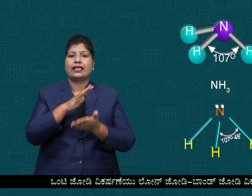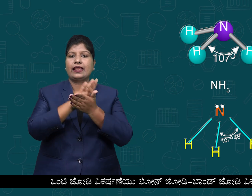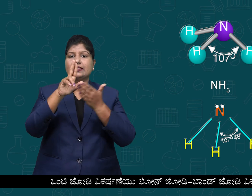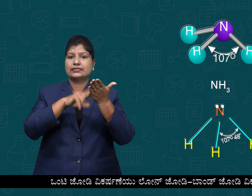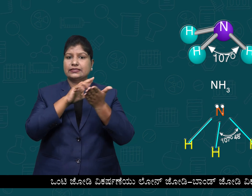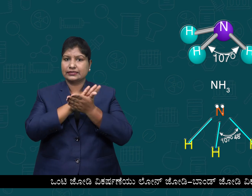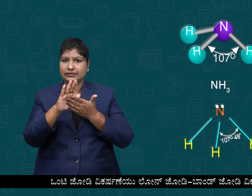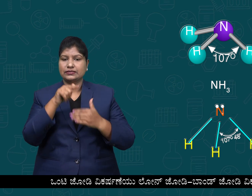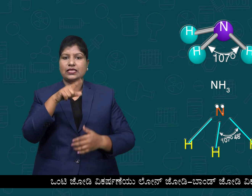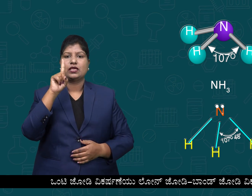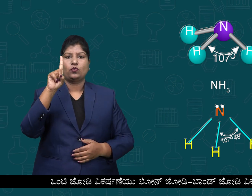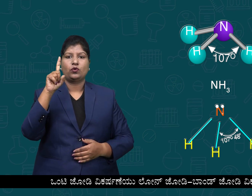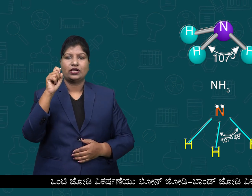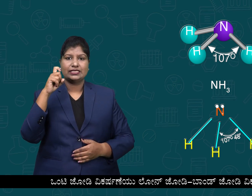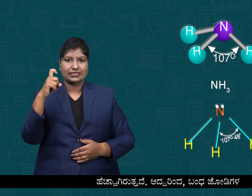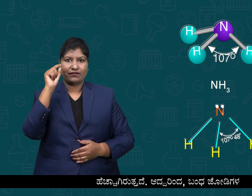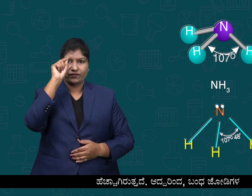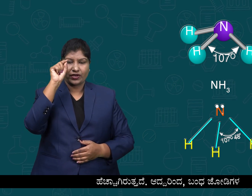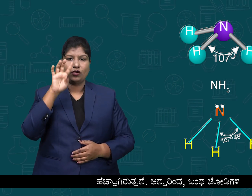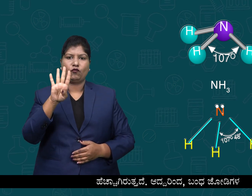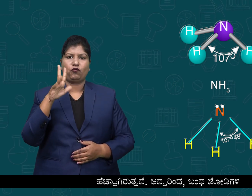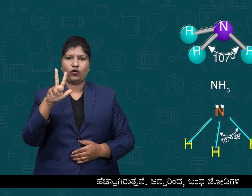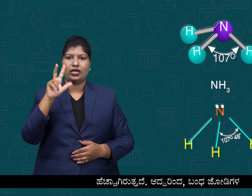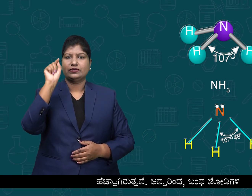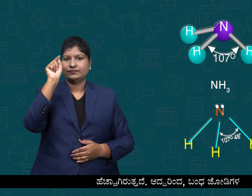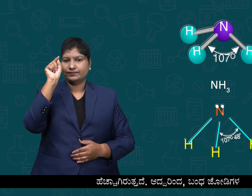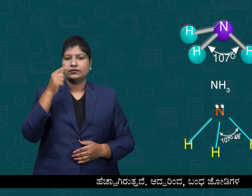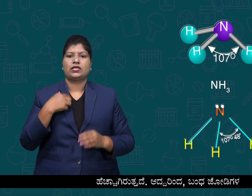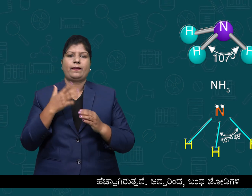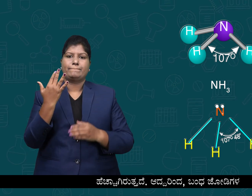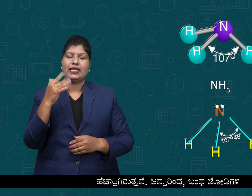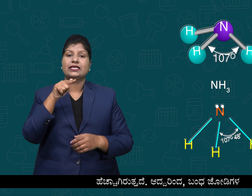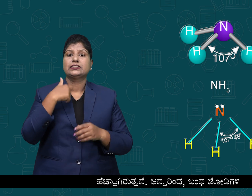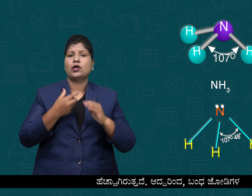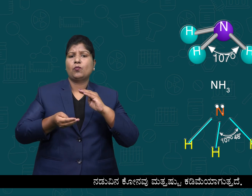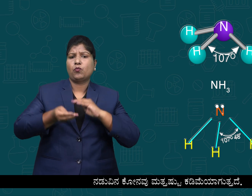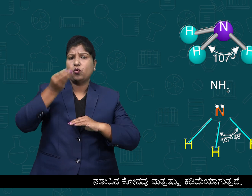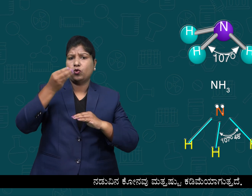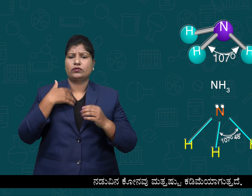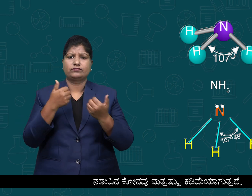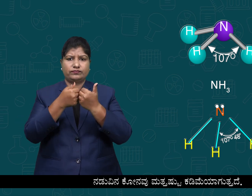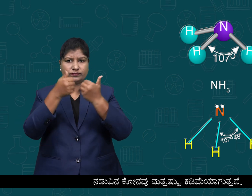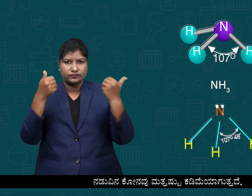ಬಾಂಡ್ನ ಜೋಡಿ ವಿಕರ್ಷಣೆಗಿಂತ ಹೆಚ್ಚಾಗಿರುತ್ತದೆ. ಆದ್ದರಿಂದ ಬಂಧ ಜೋಡಿಗಳ ನಡುವಿನ ಕೋನವು